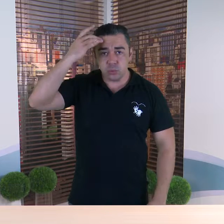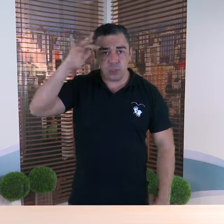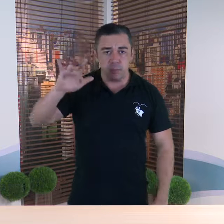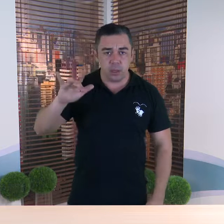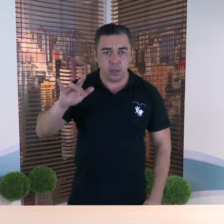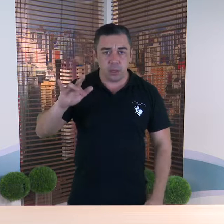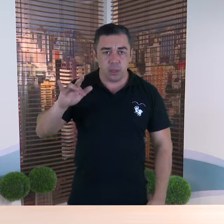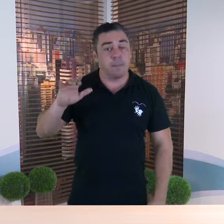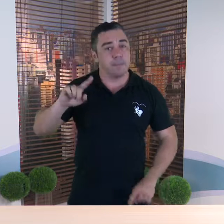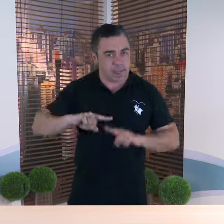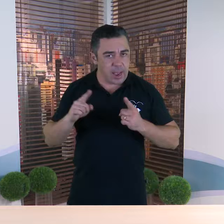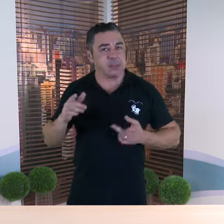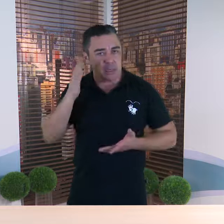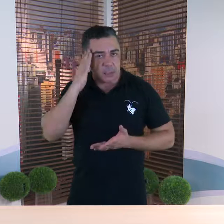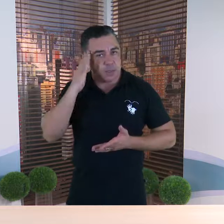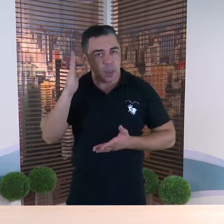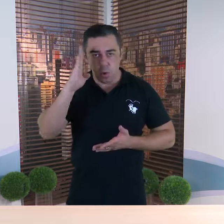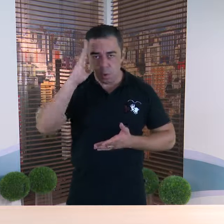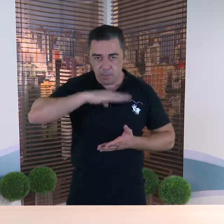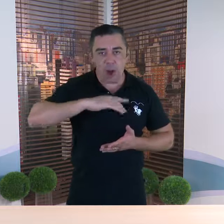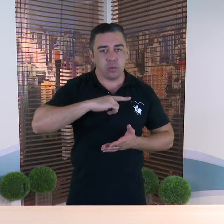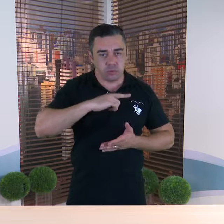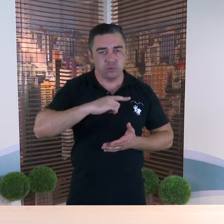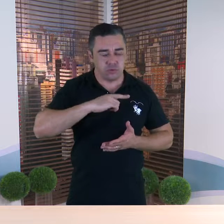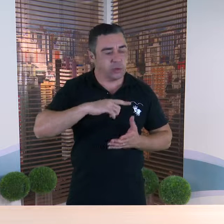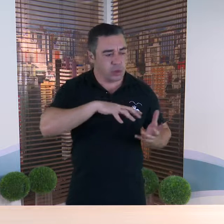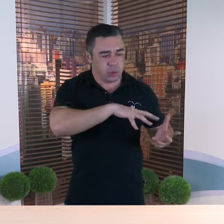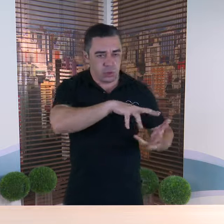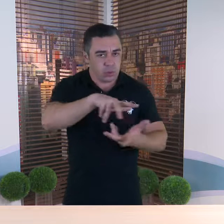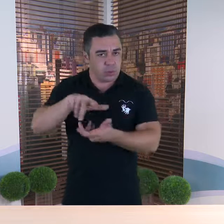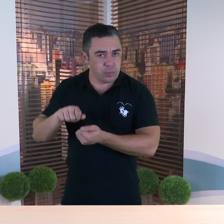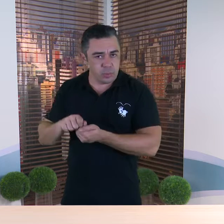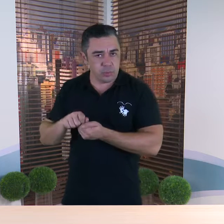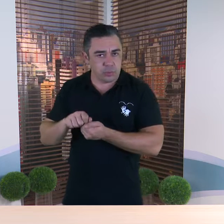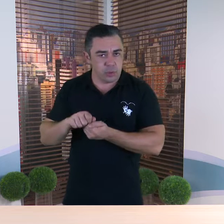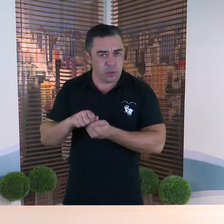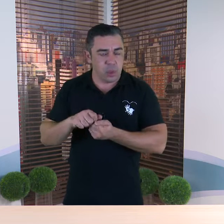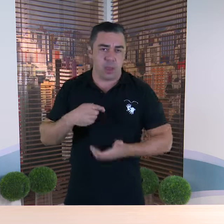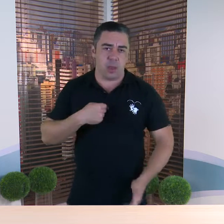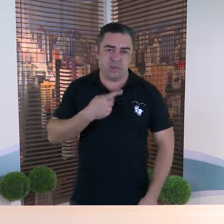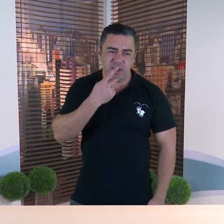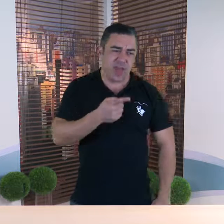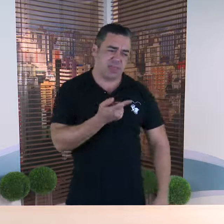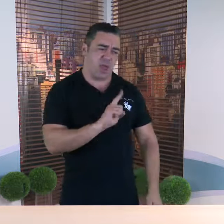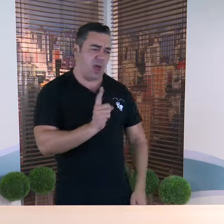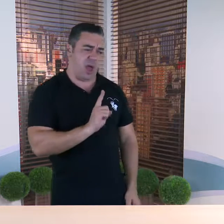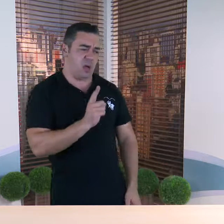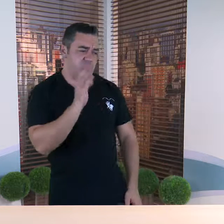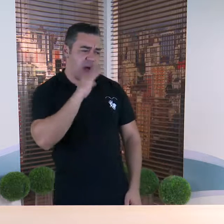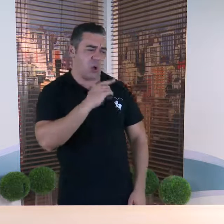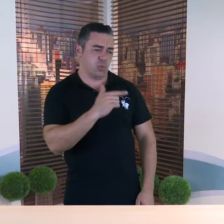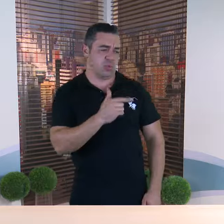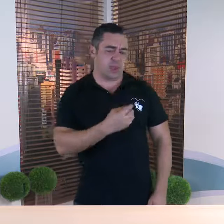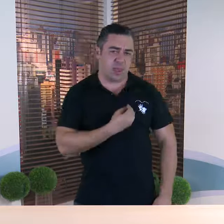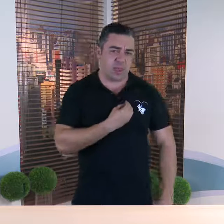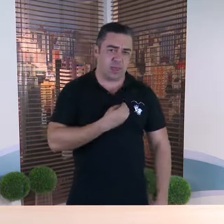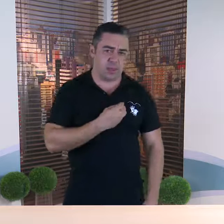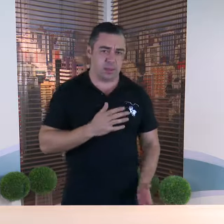que o mal é uma realidade e que está espalhado pelo universo. Ignorá-lo não é uma tarefa